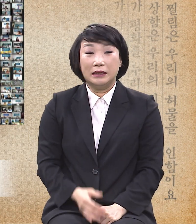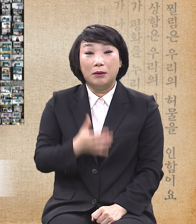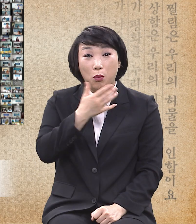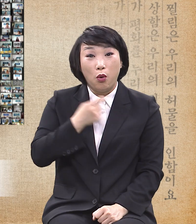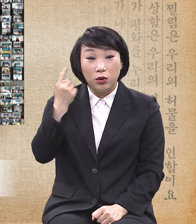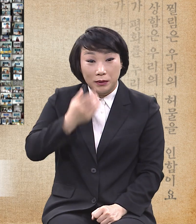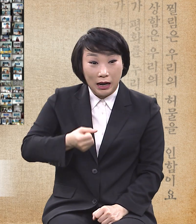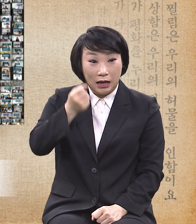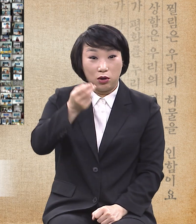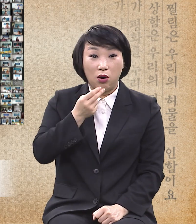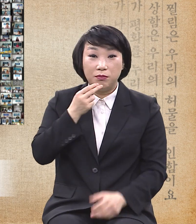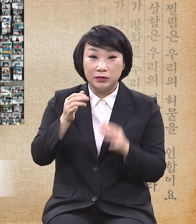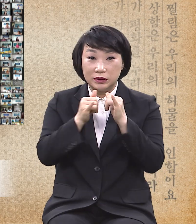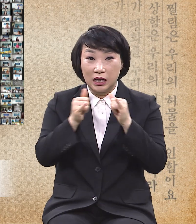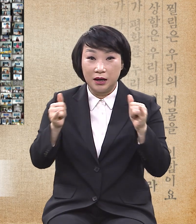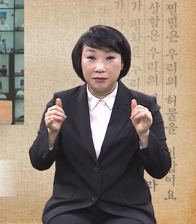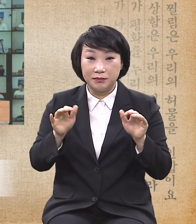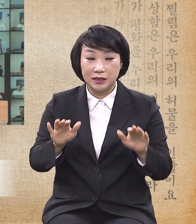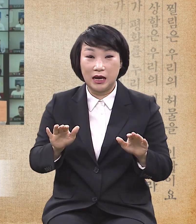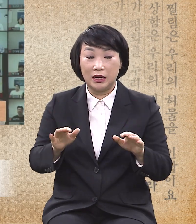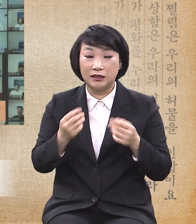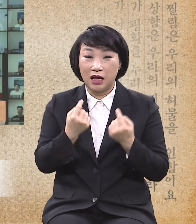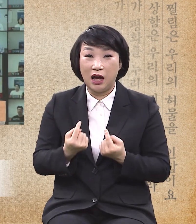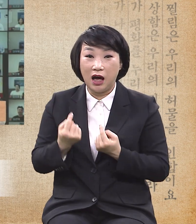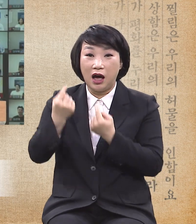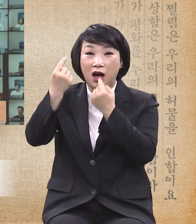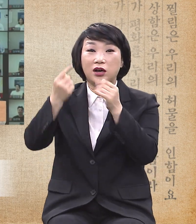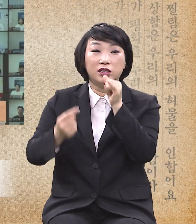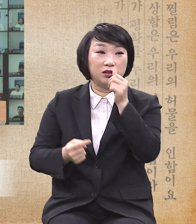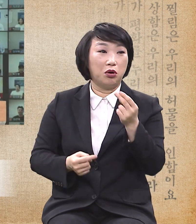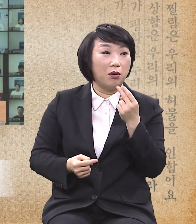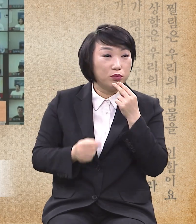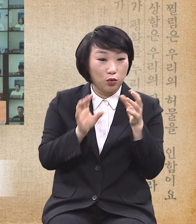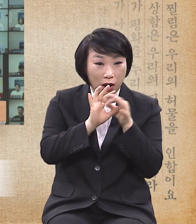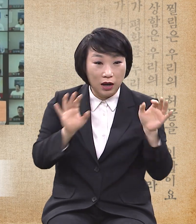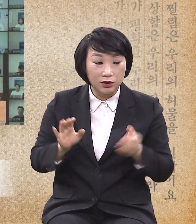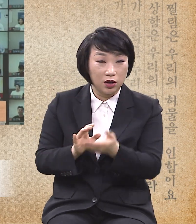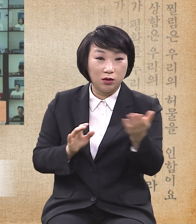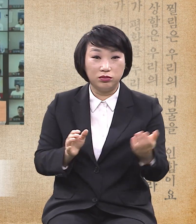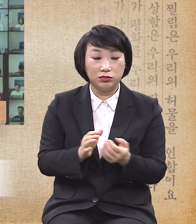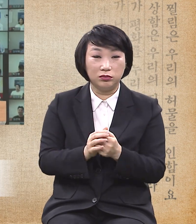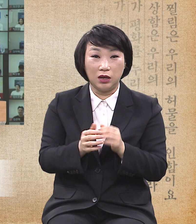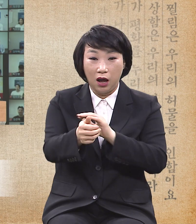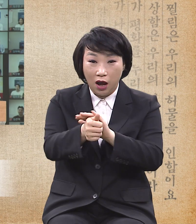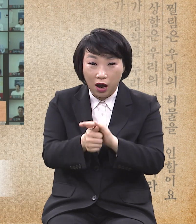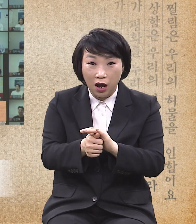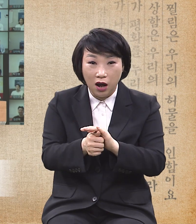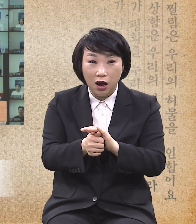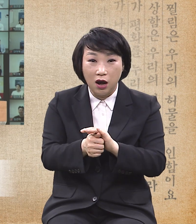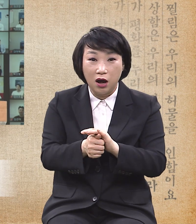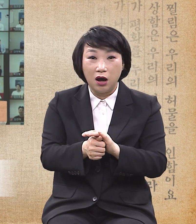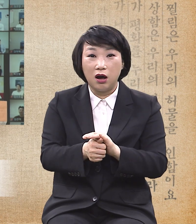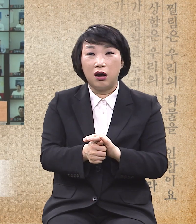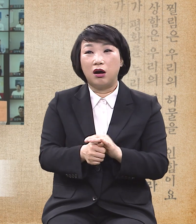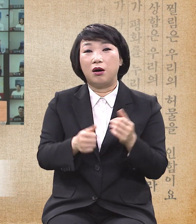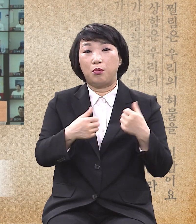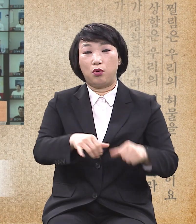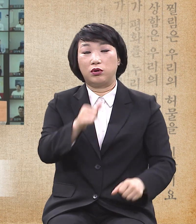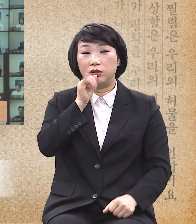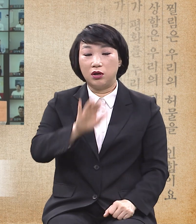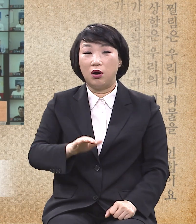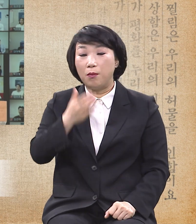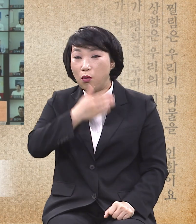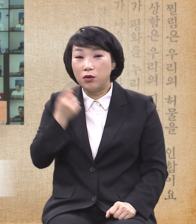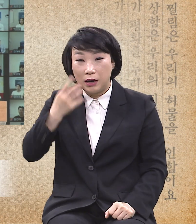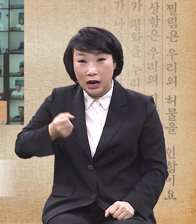복음을 갖지 못한 자가 나이가 먹었던 안 먹었던 뒤로 물러나고 무너지는 것이지 복음을